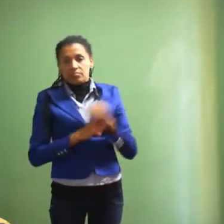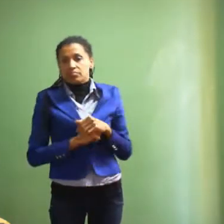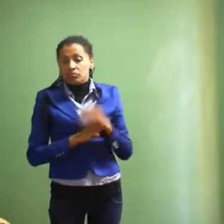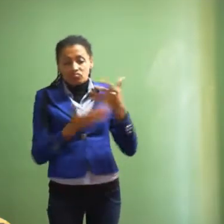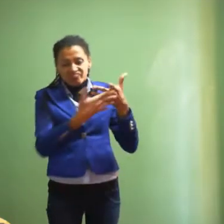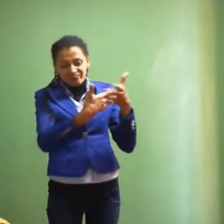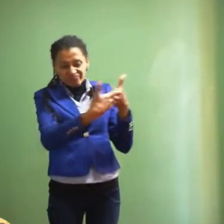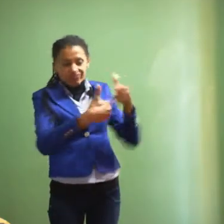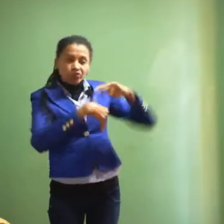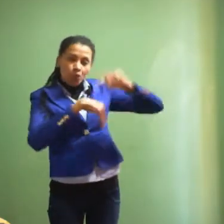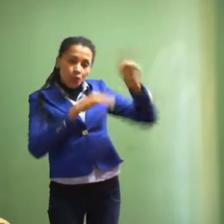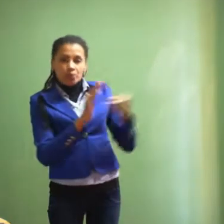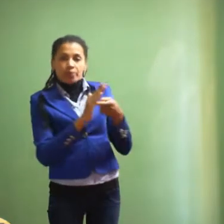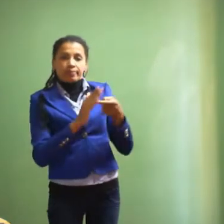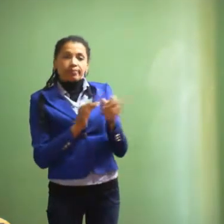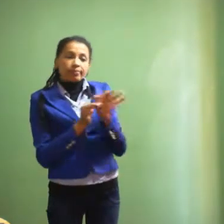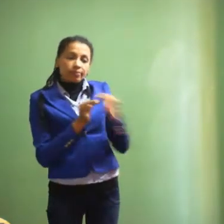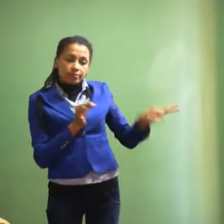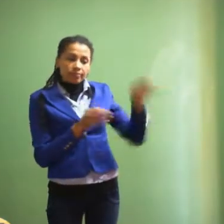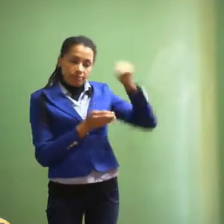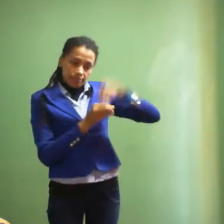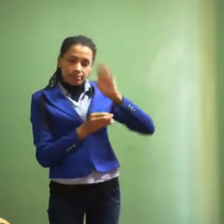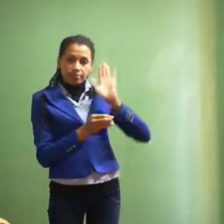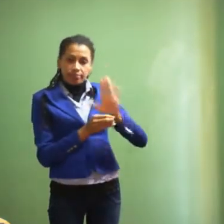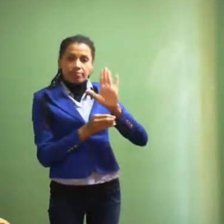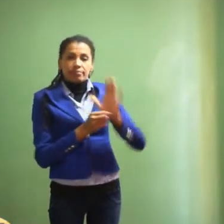todas las herramientas.